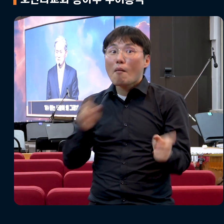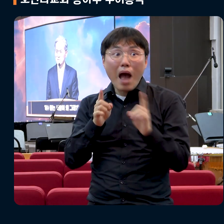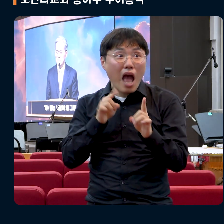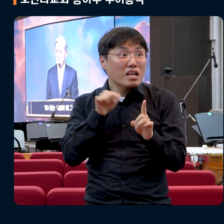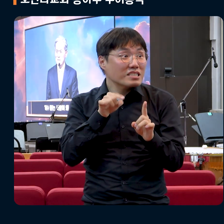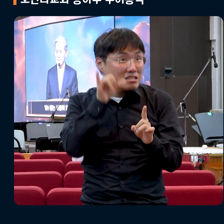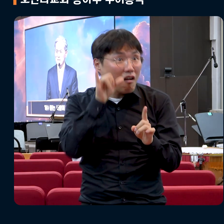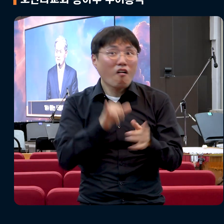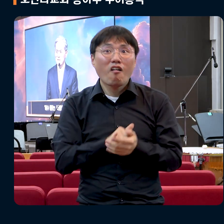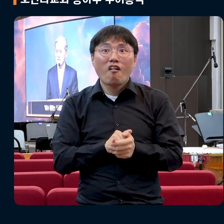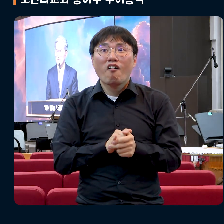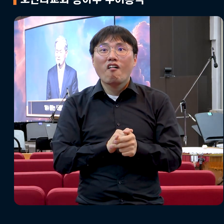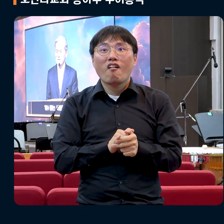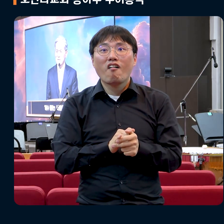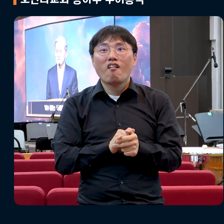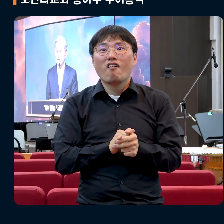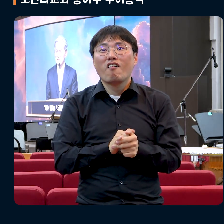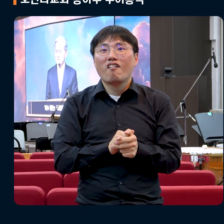라는 말,